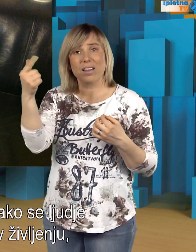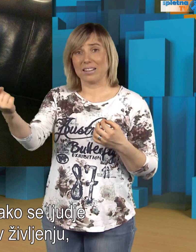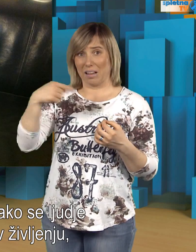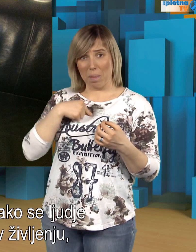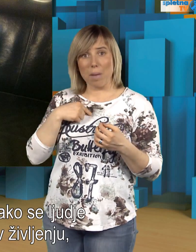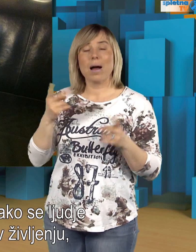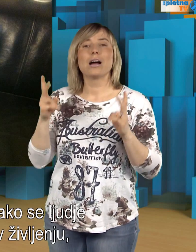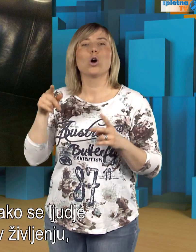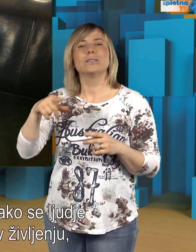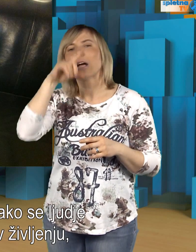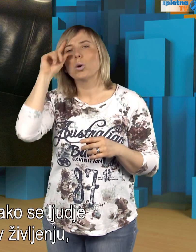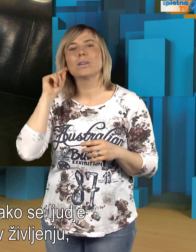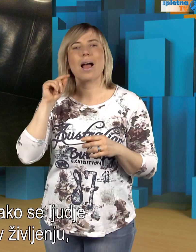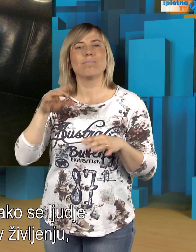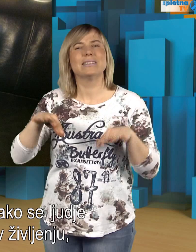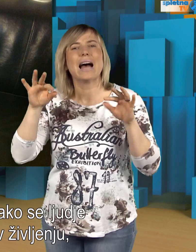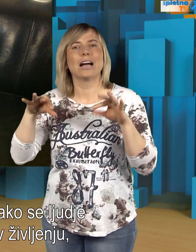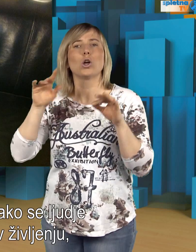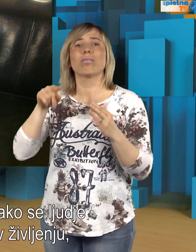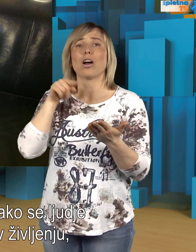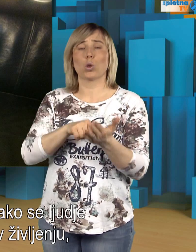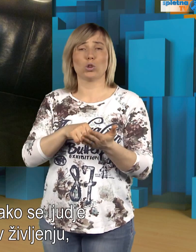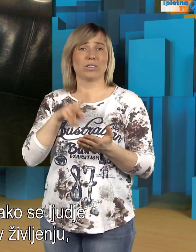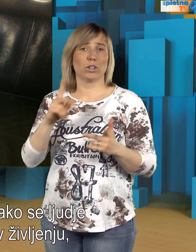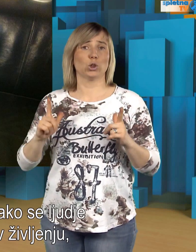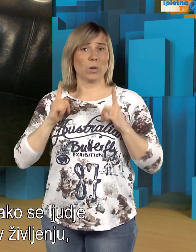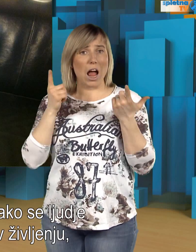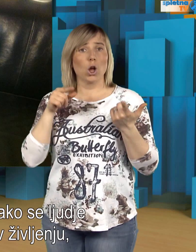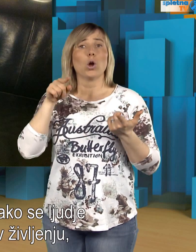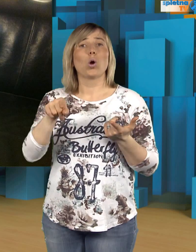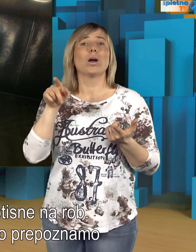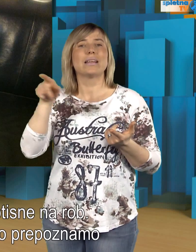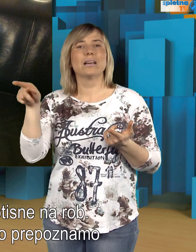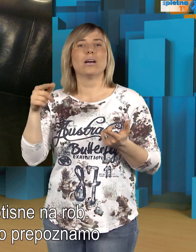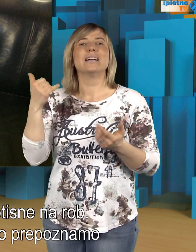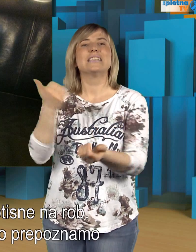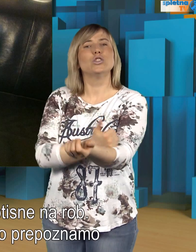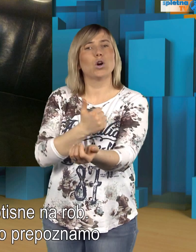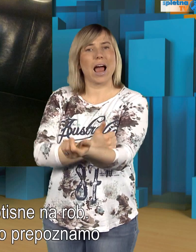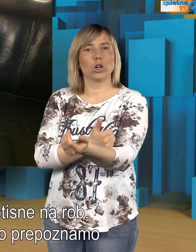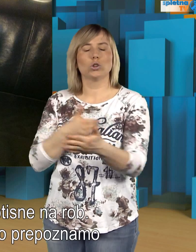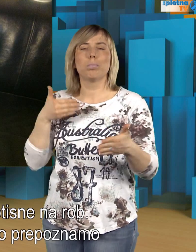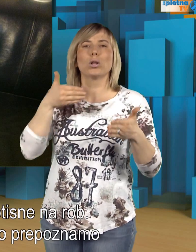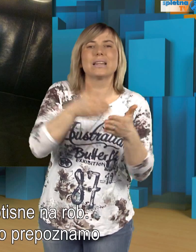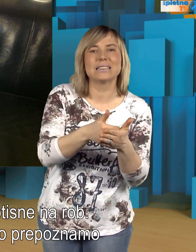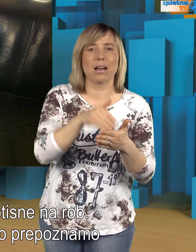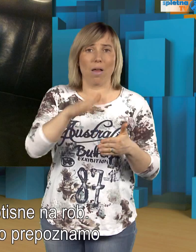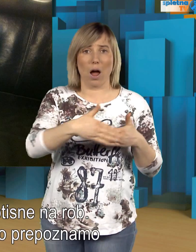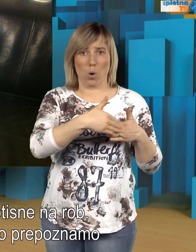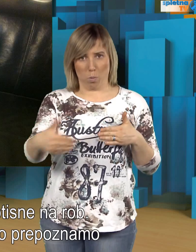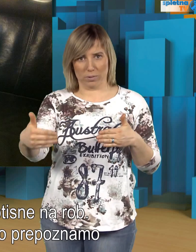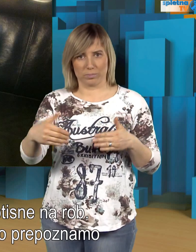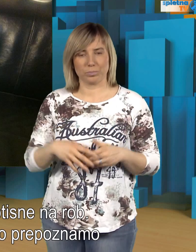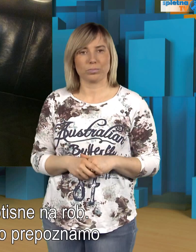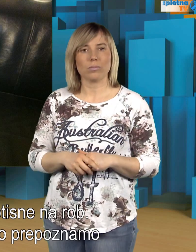Povedala sta nam, kako se ljudje znajdejo na točki v življenju, ko jih zasvojenost potisne na rob.